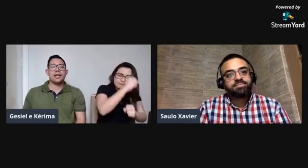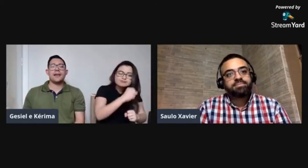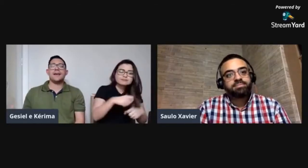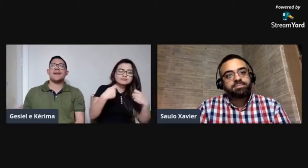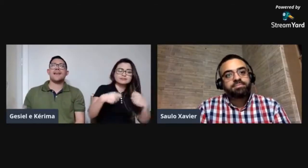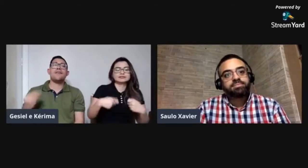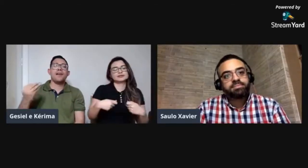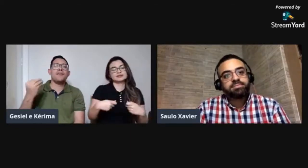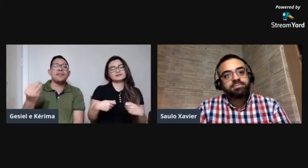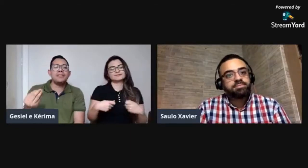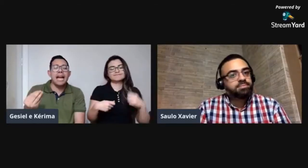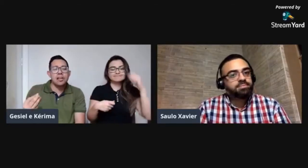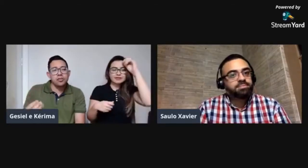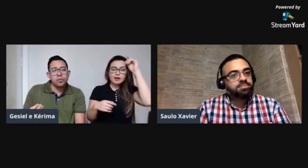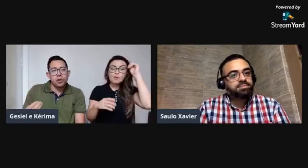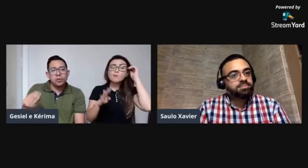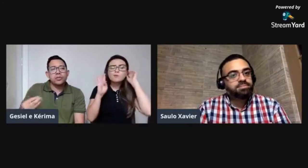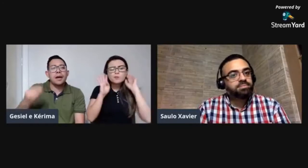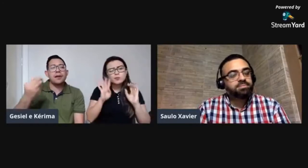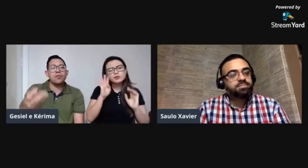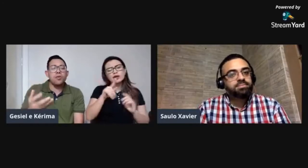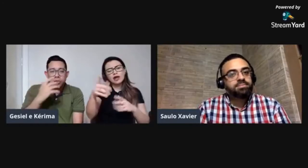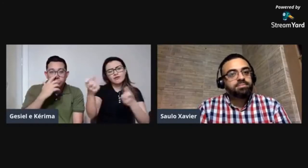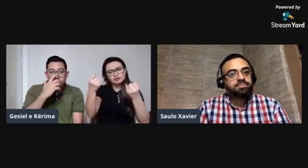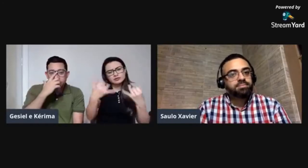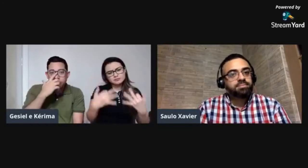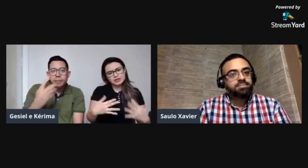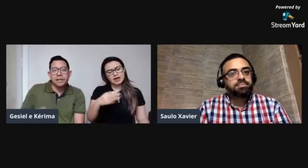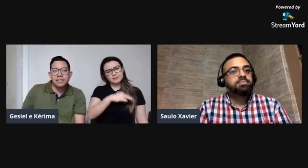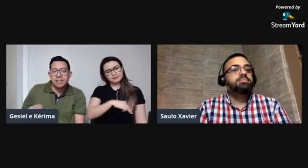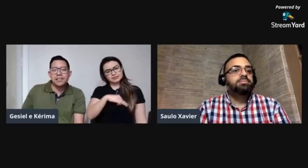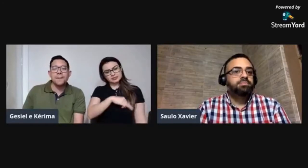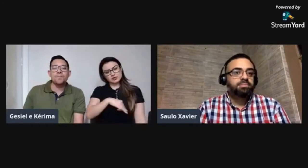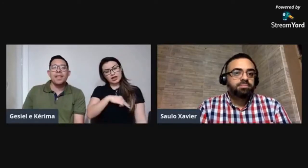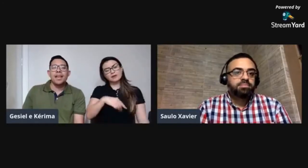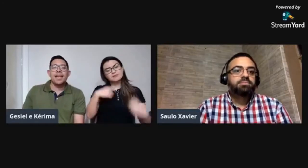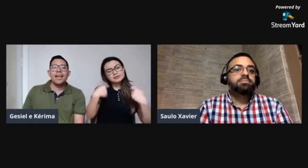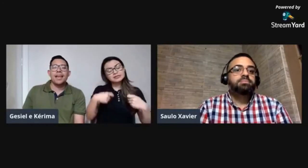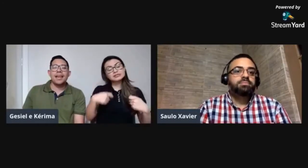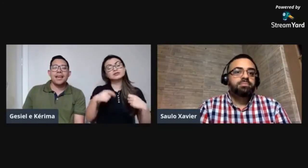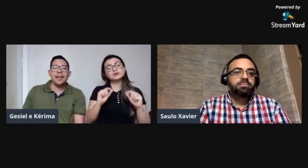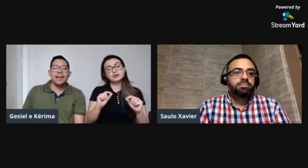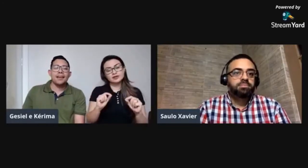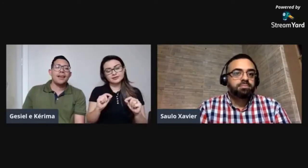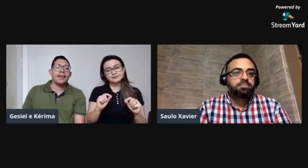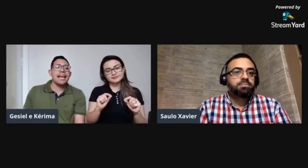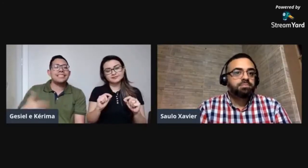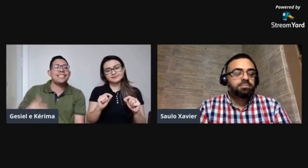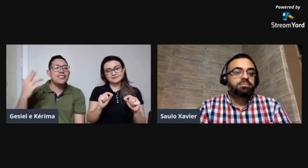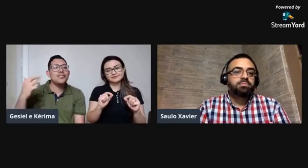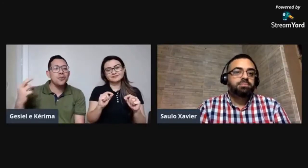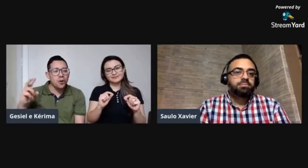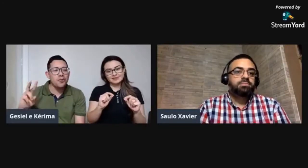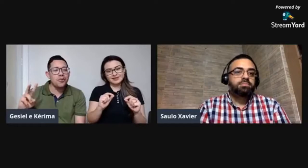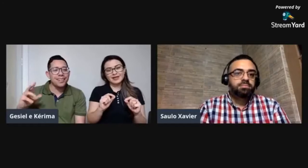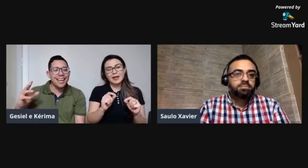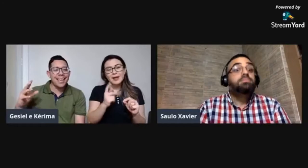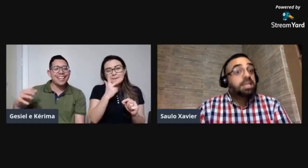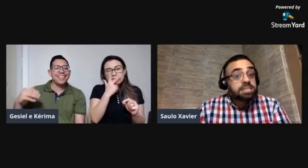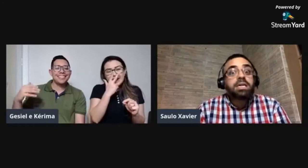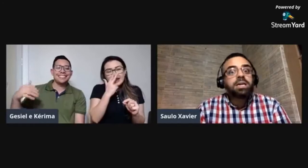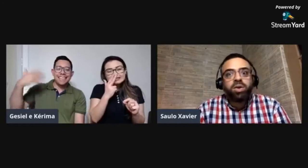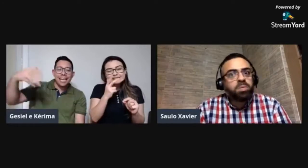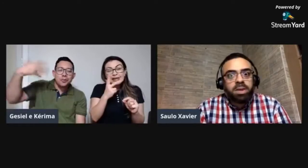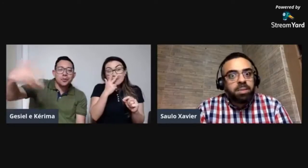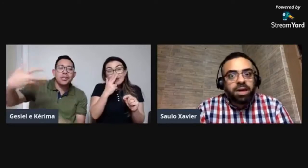eu acho que é fantástico no trabalho com missões. A gente precisa nascer de novo,